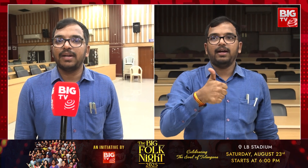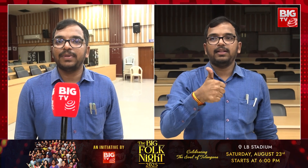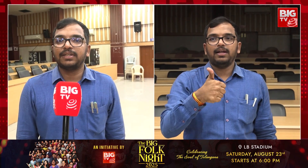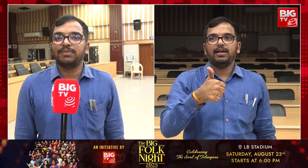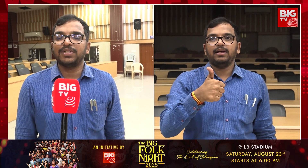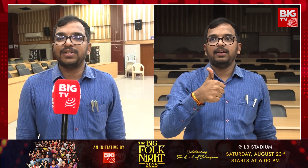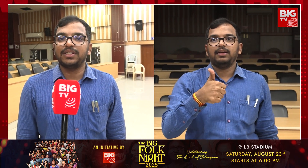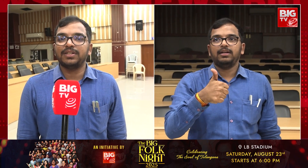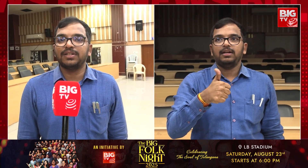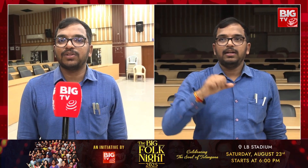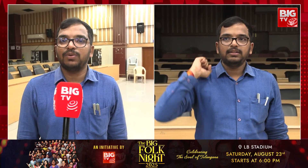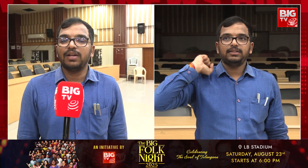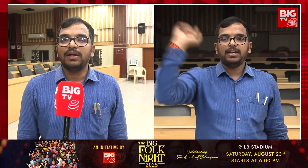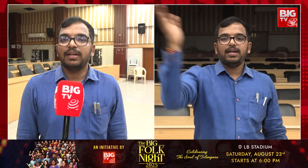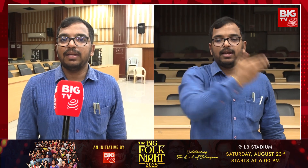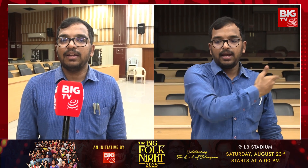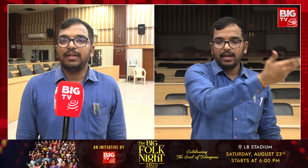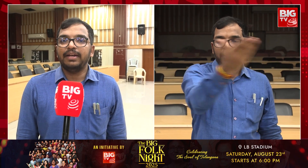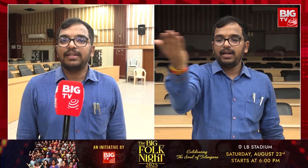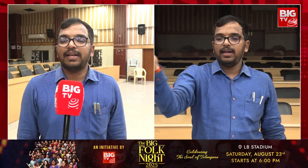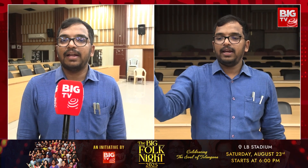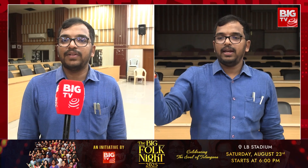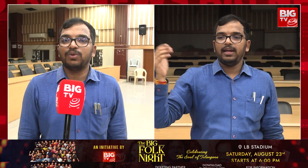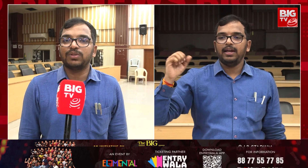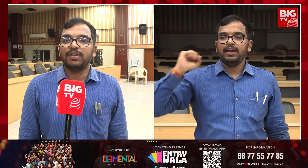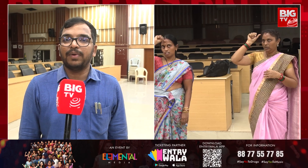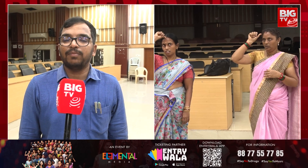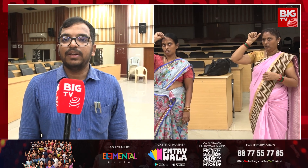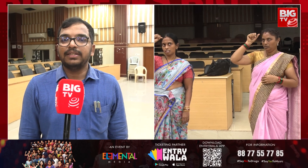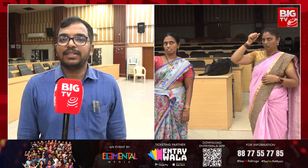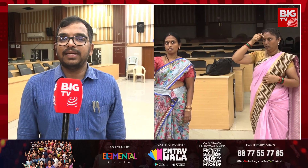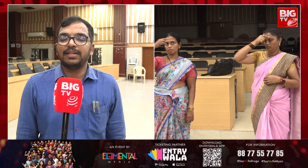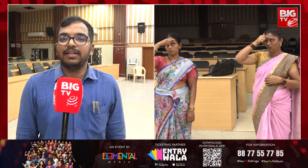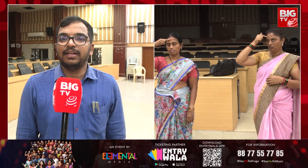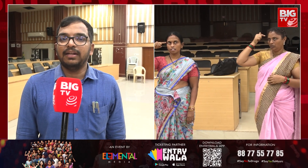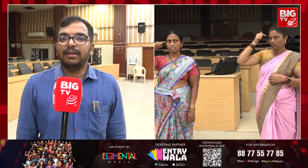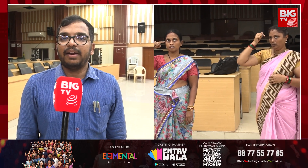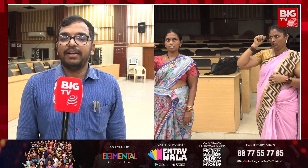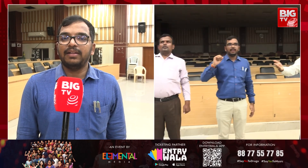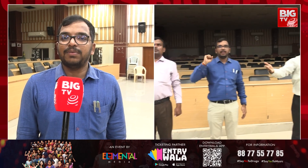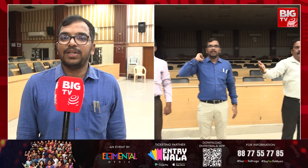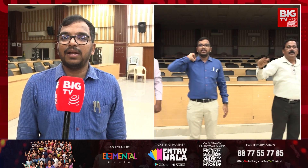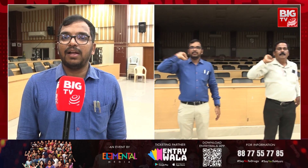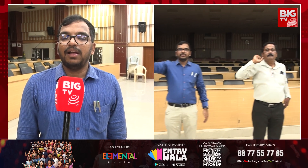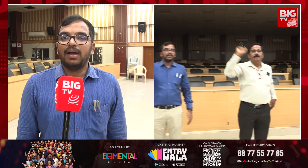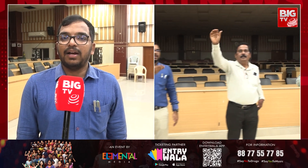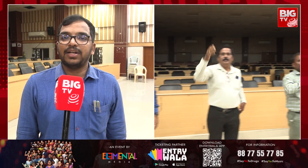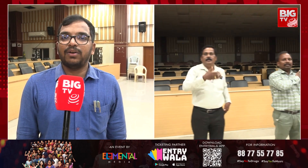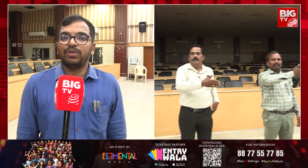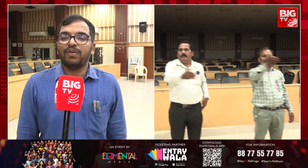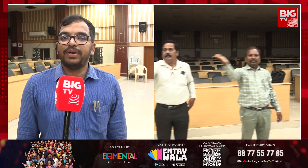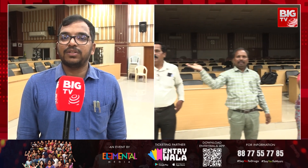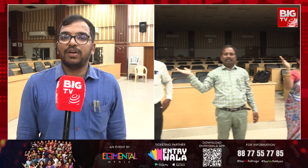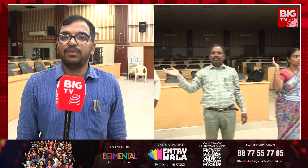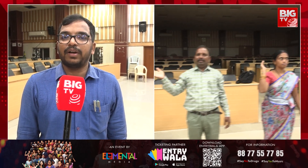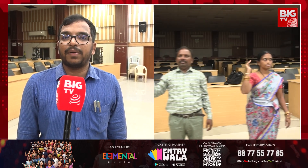టీచర్స్కి, IRPస్కి, స్పెషల్ ఎడ్యుకేషన్ టీచర్స్కి కూడా ఈ ఇండియన్ సైన్ లాంగ్వేజ్ కోర్సు మీద మనం 6 days అనేది ట్రైనింగ్ అనేది స్పెషల్గా అక్షయ